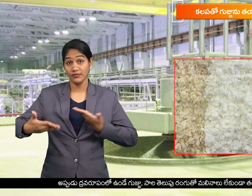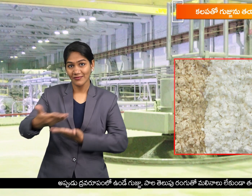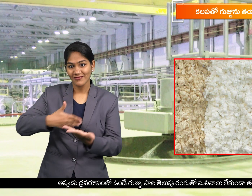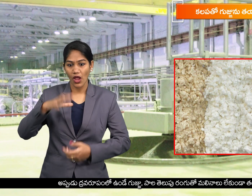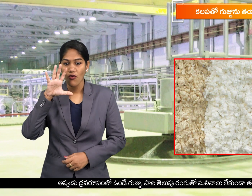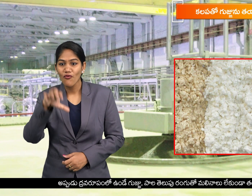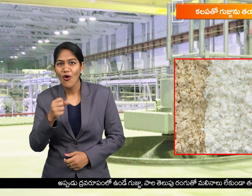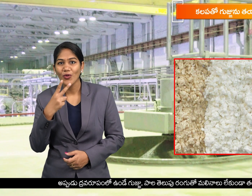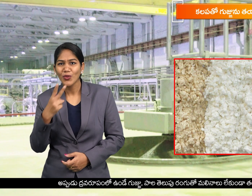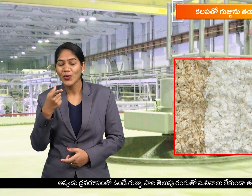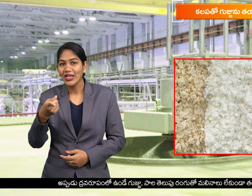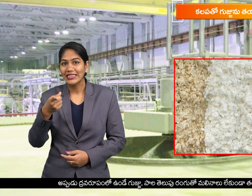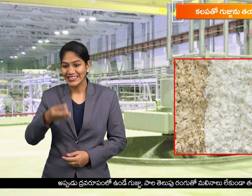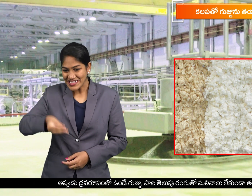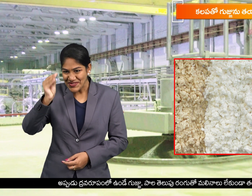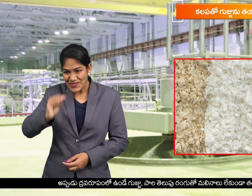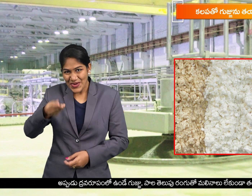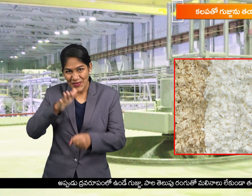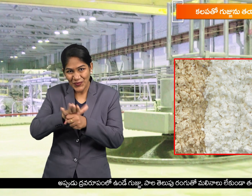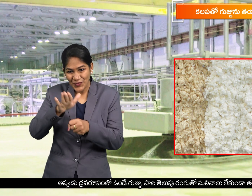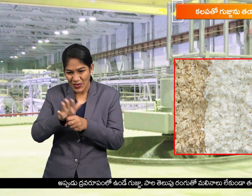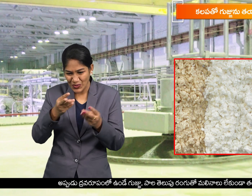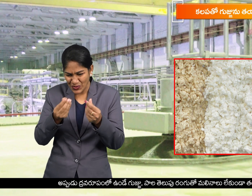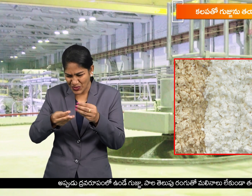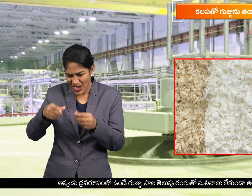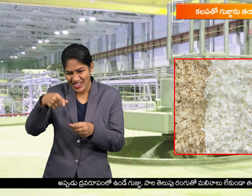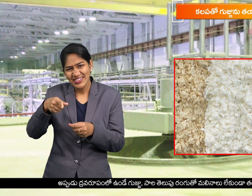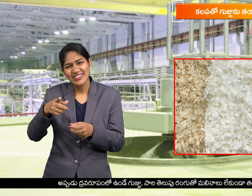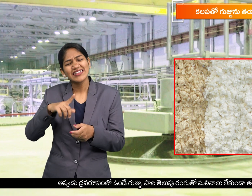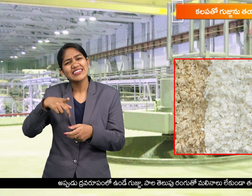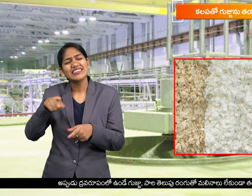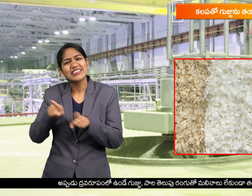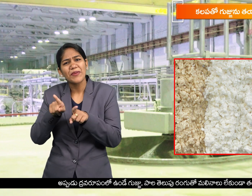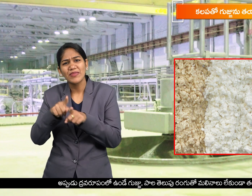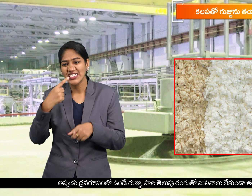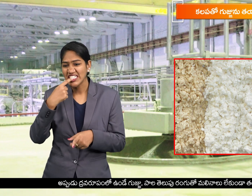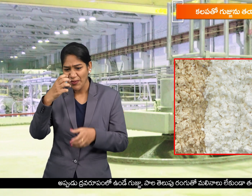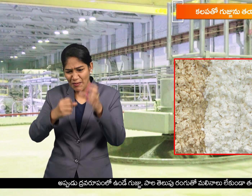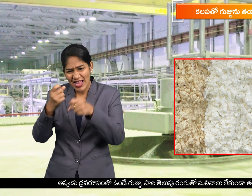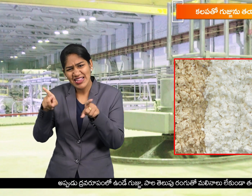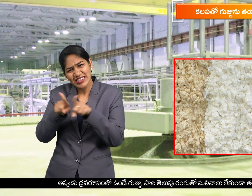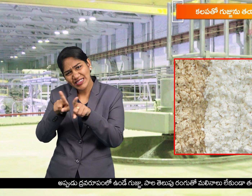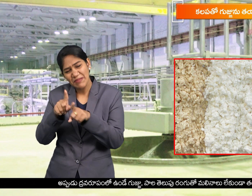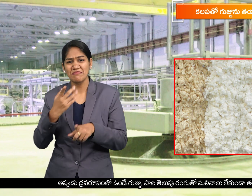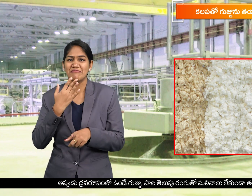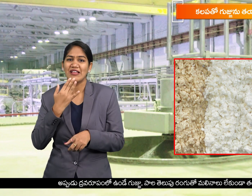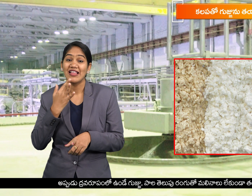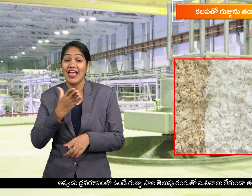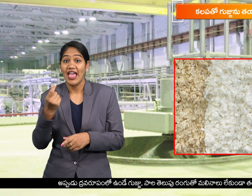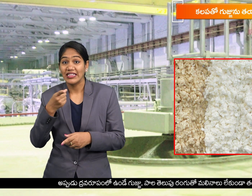అప్పుడు ద్రవరూపంలో ఉండే గుజ్జు పాల తెలుపు రంగులో మలినాలు లేకుండా తయారవుతుంది.